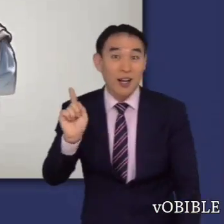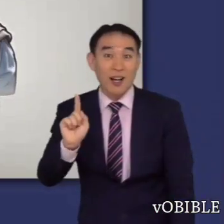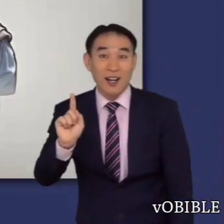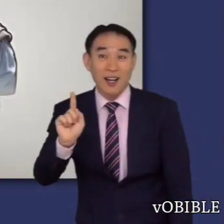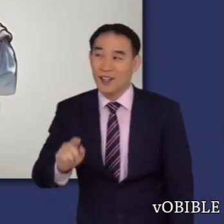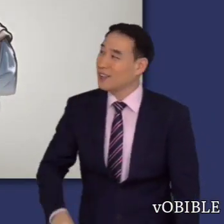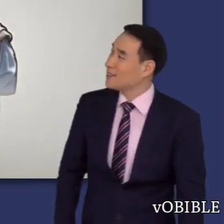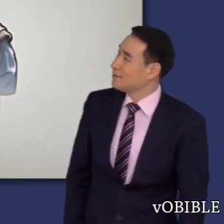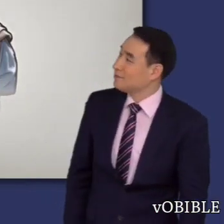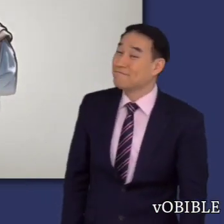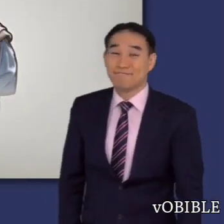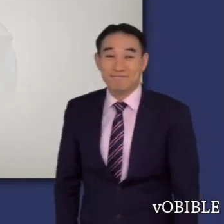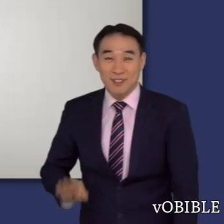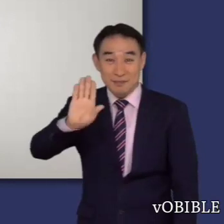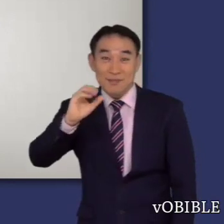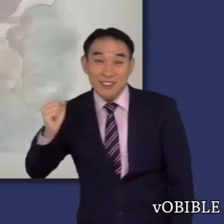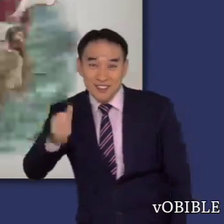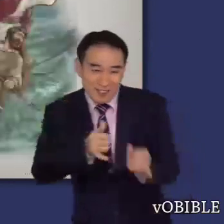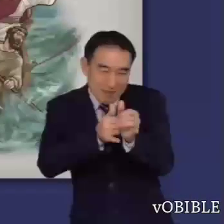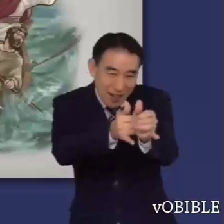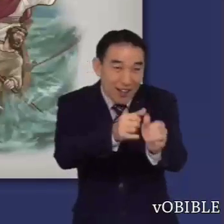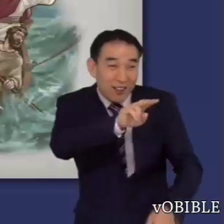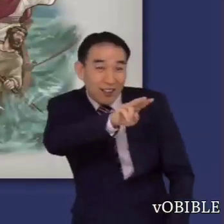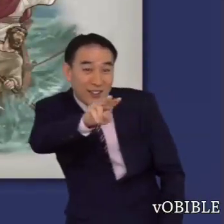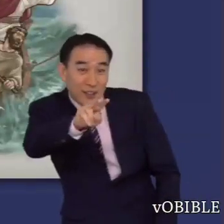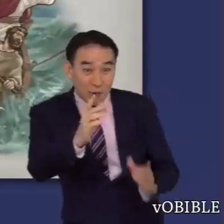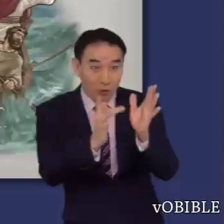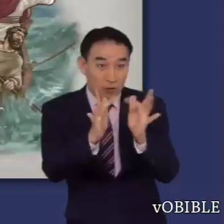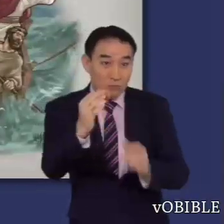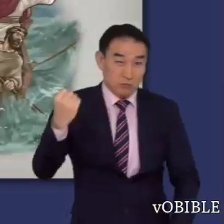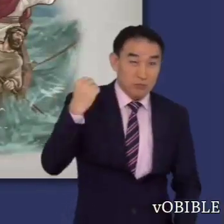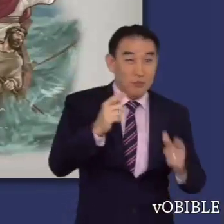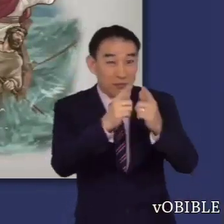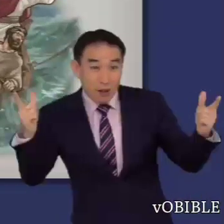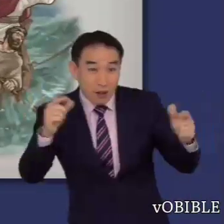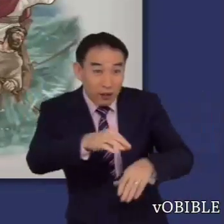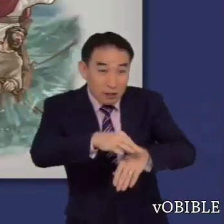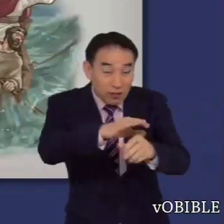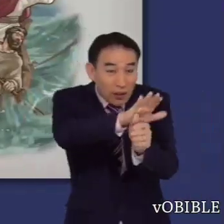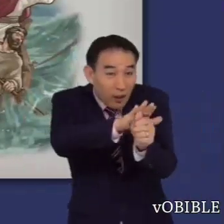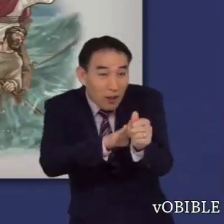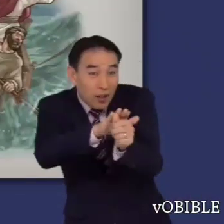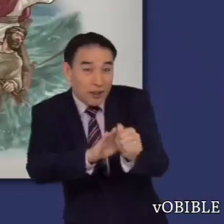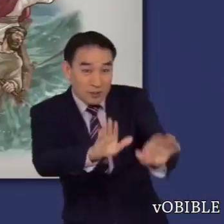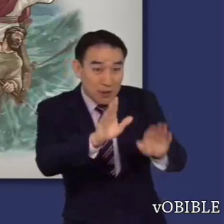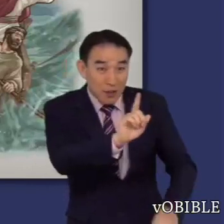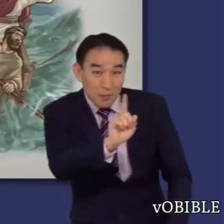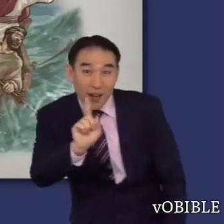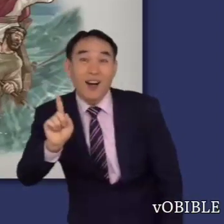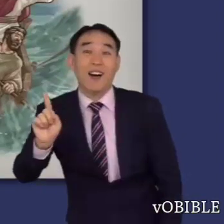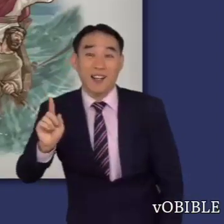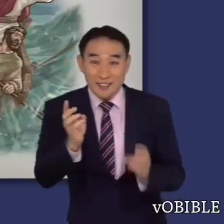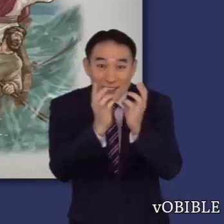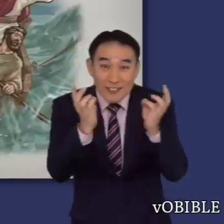大部分的记载很可能是由彼得将目击的事件转述给马可，马可再记录下来。彼